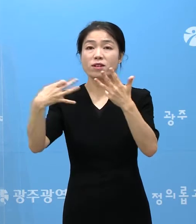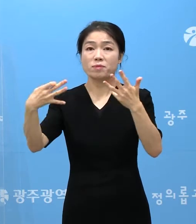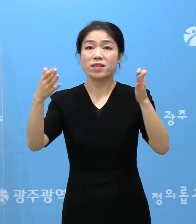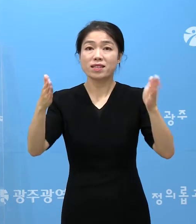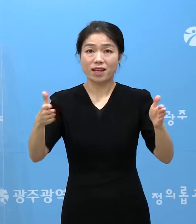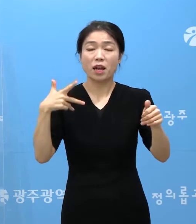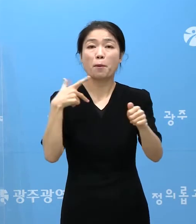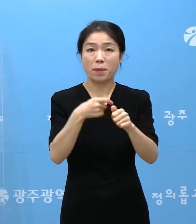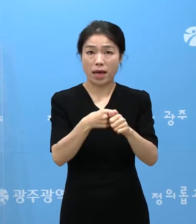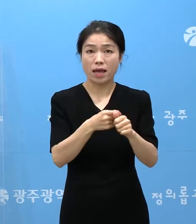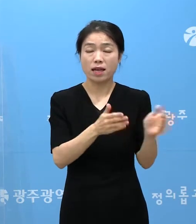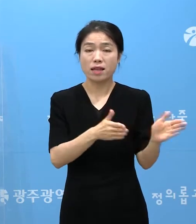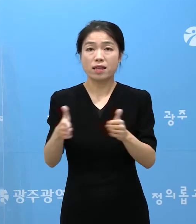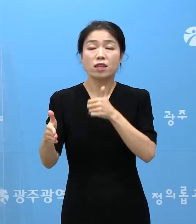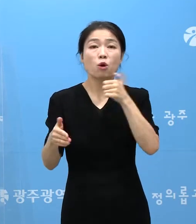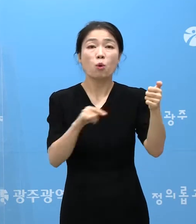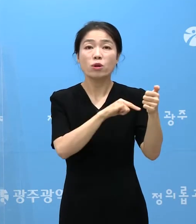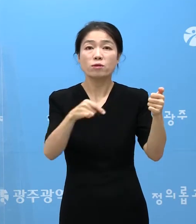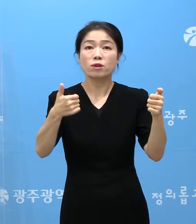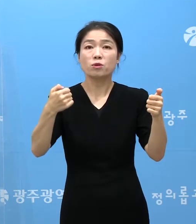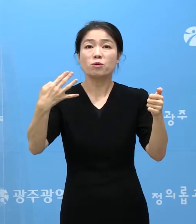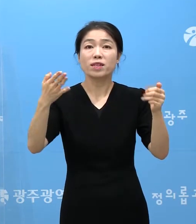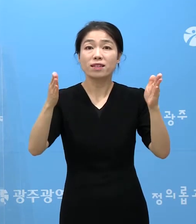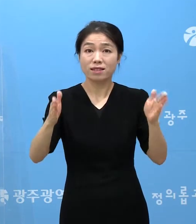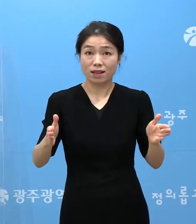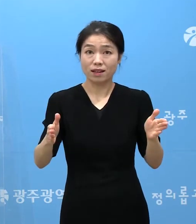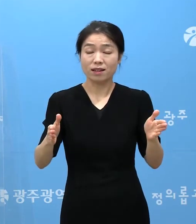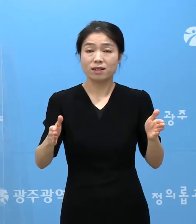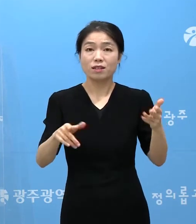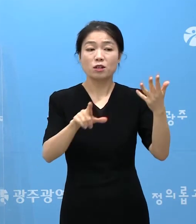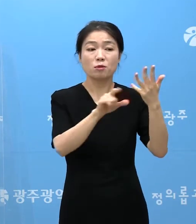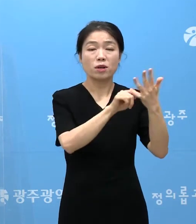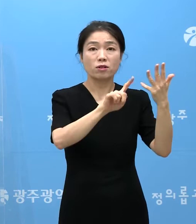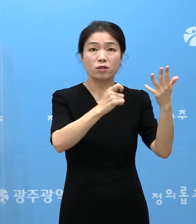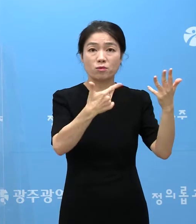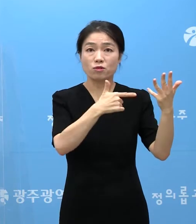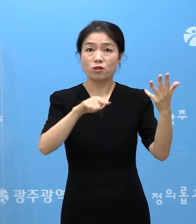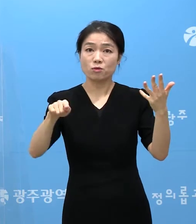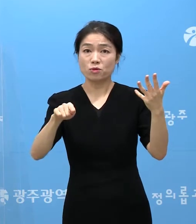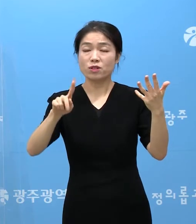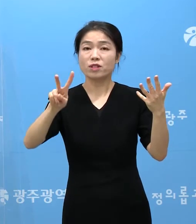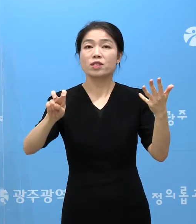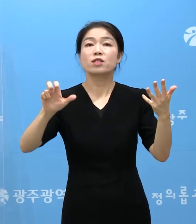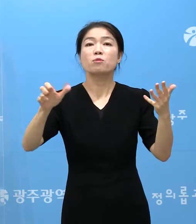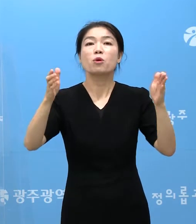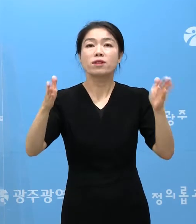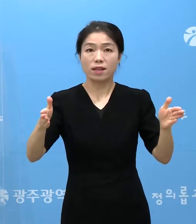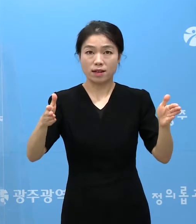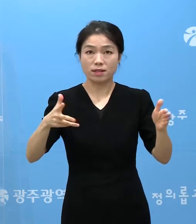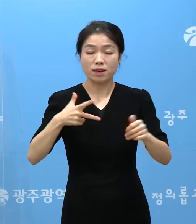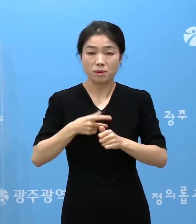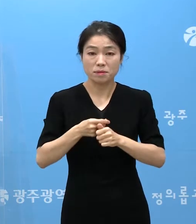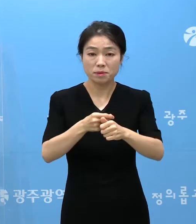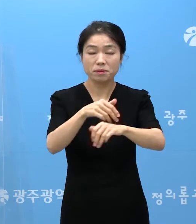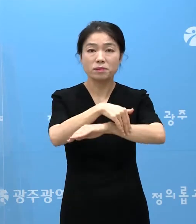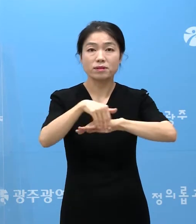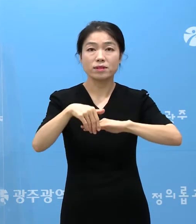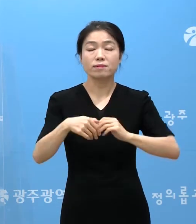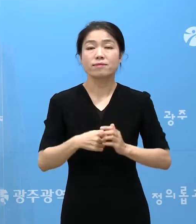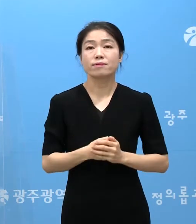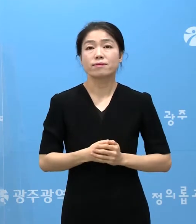14일까지이며, 50세에서 54세는 8월 16일부터 25일까지